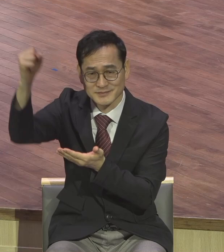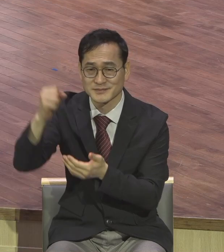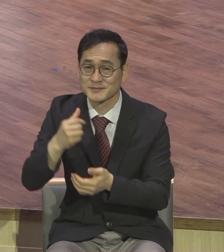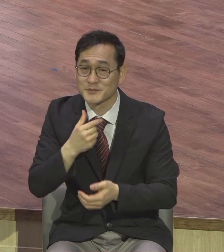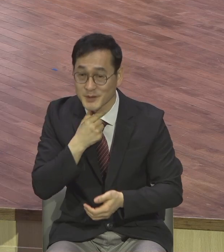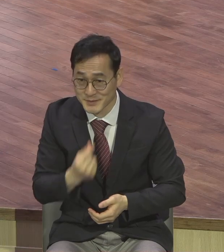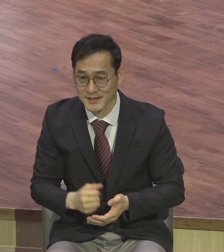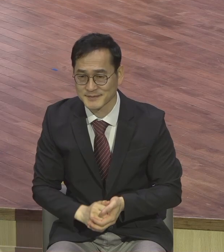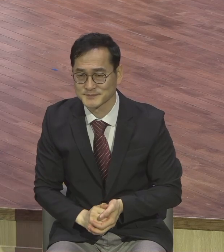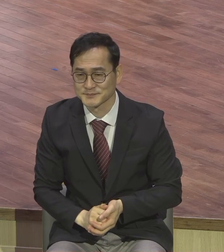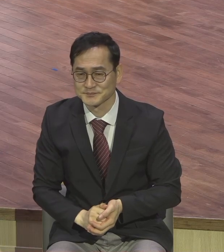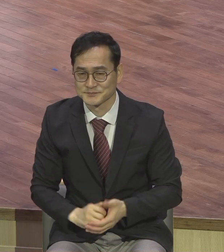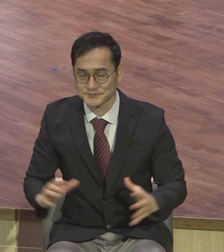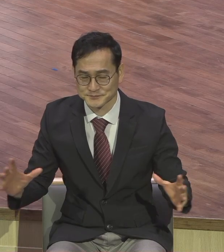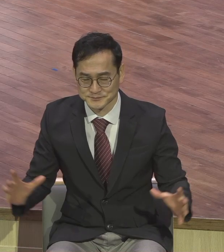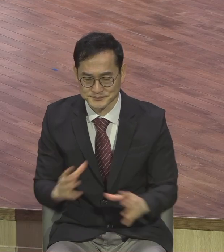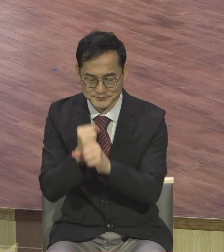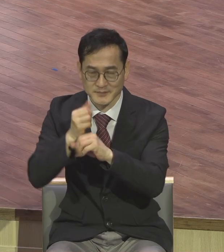축복합니다. 결론이